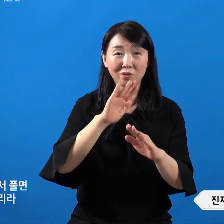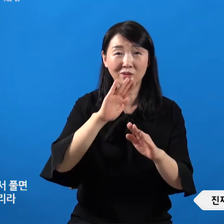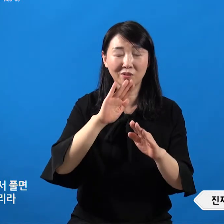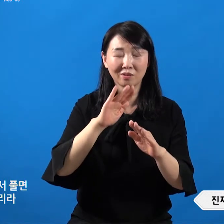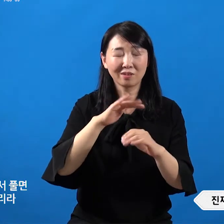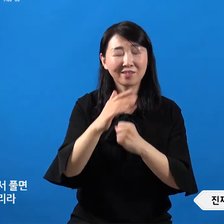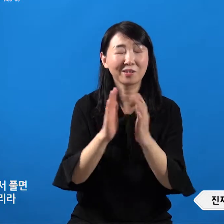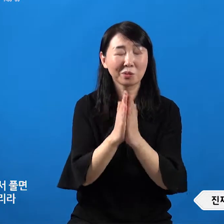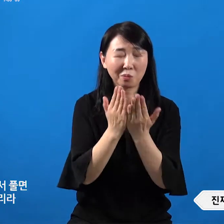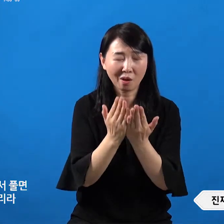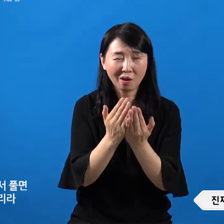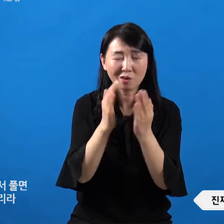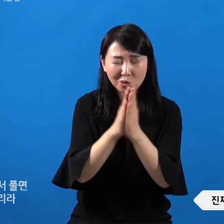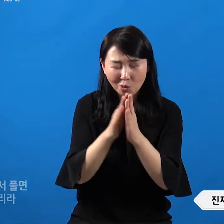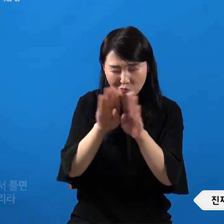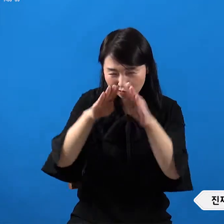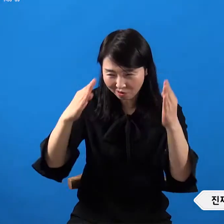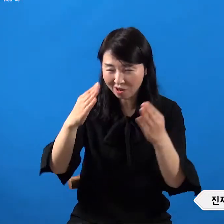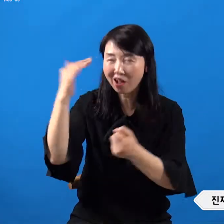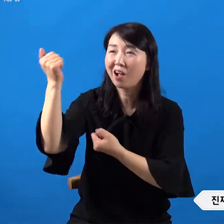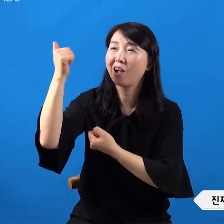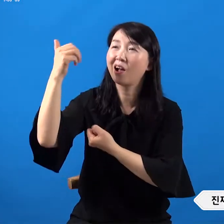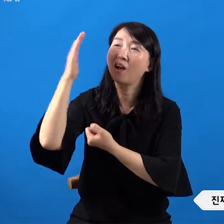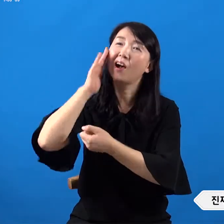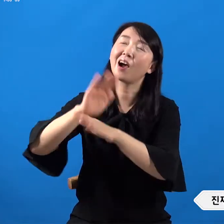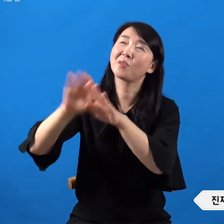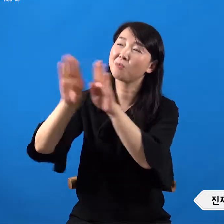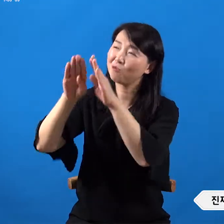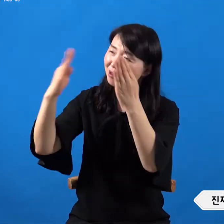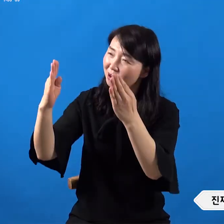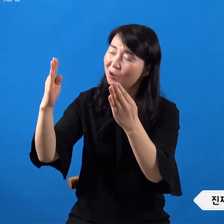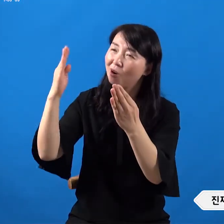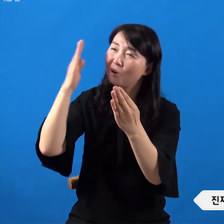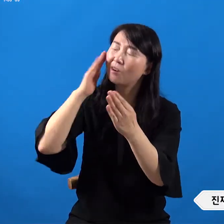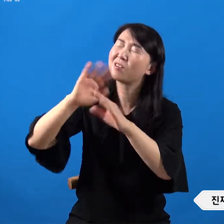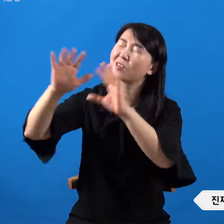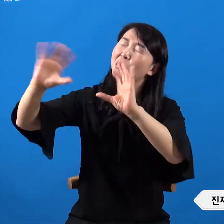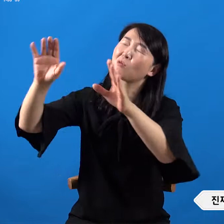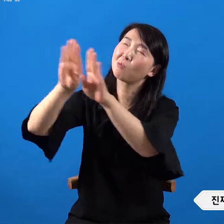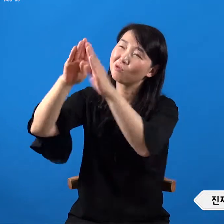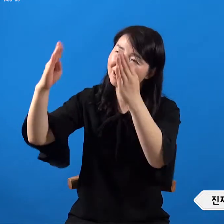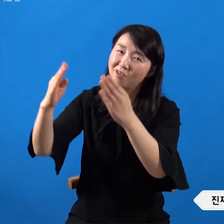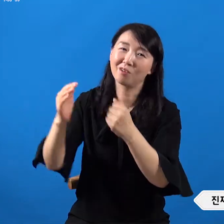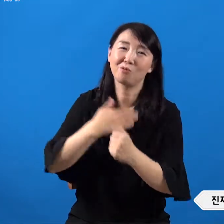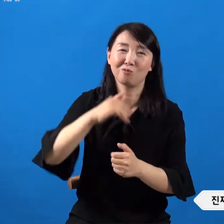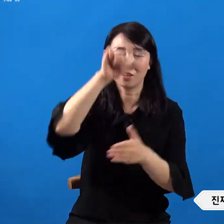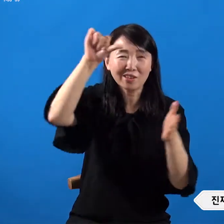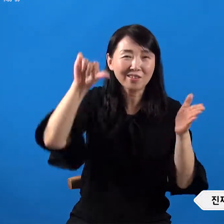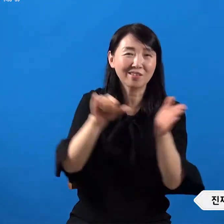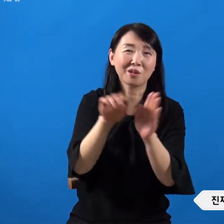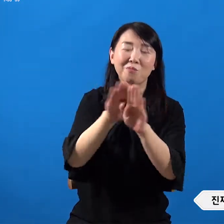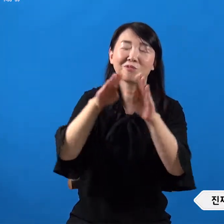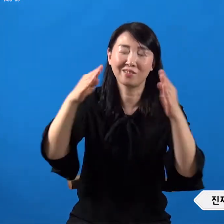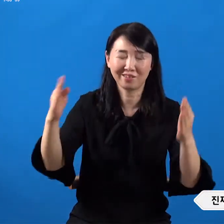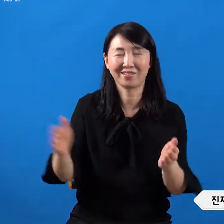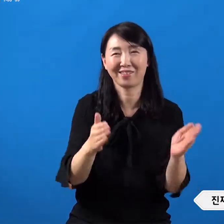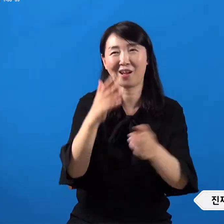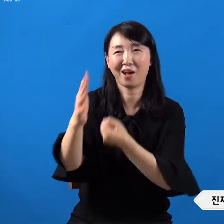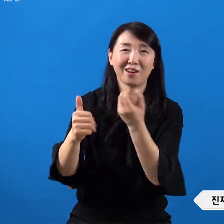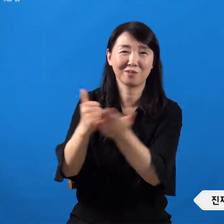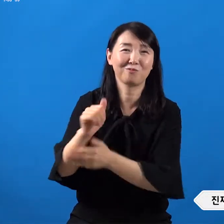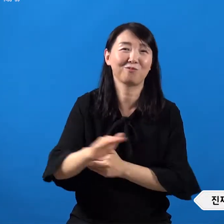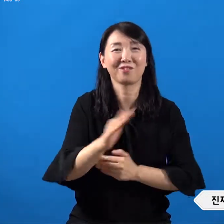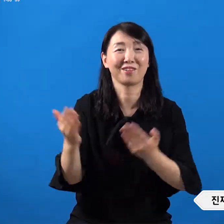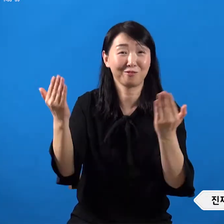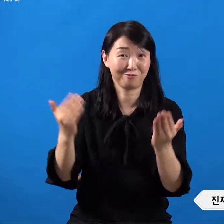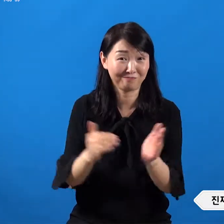우리의 기도가 기도의 문이 열리면 하늘의 문이 열립니다. 천국의 문이 열립니다. 우리 인생의 문을 여시는 길을